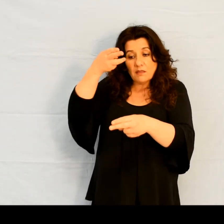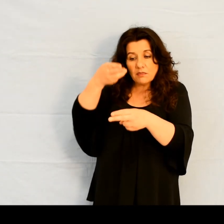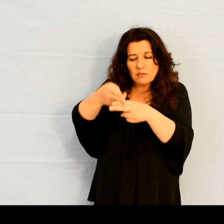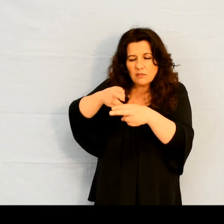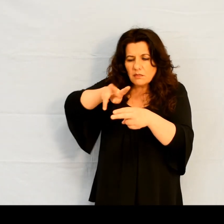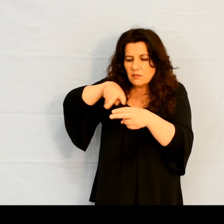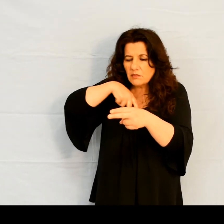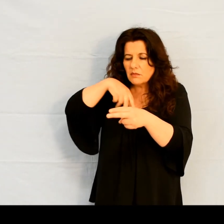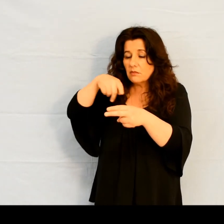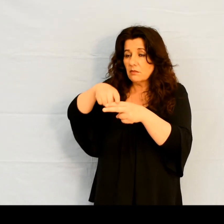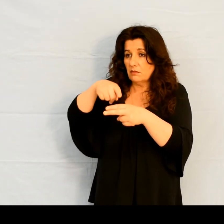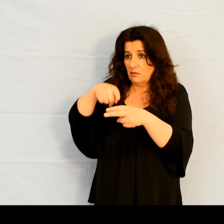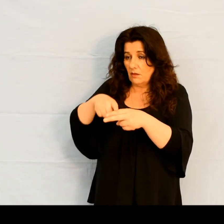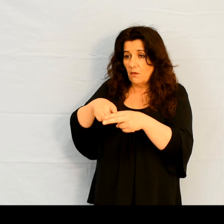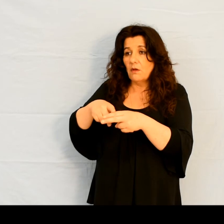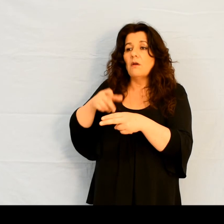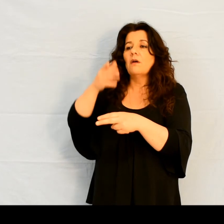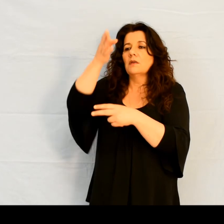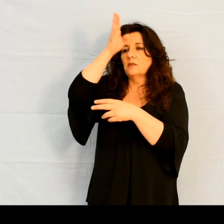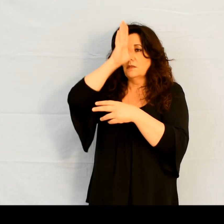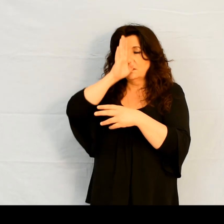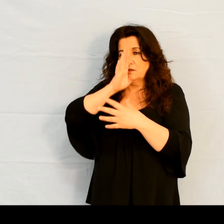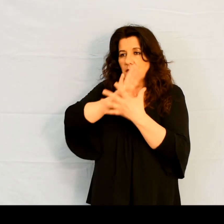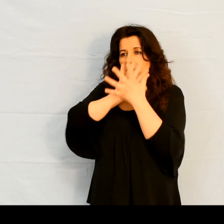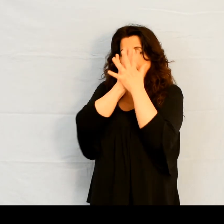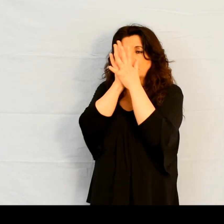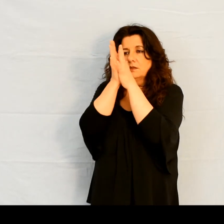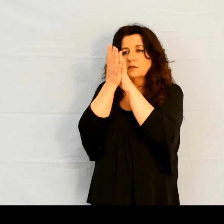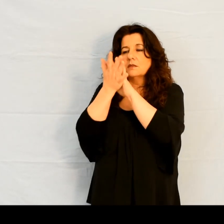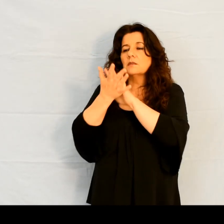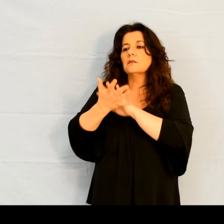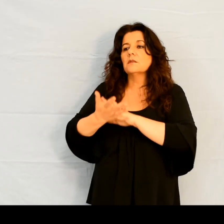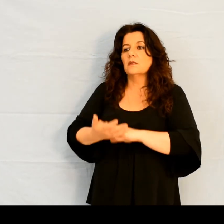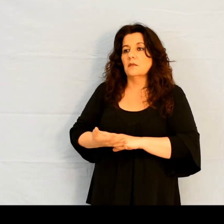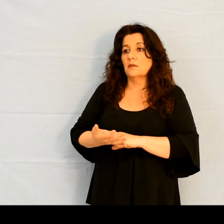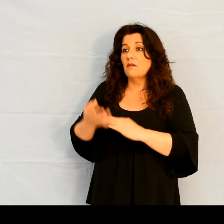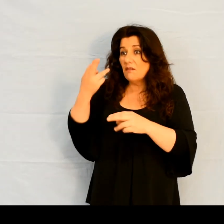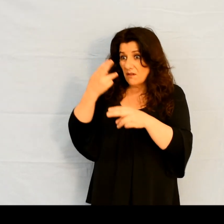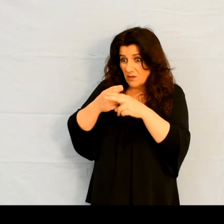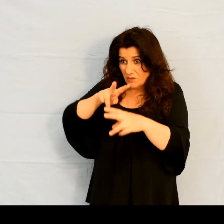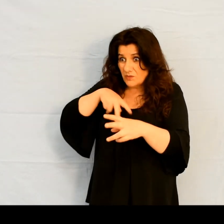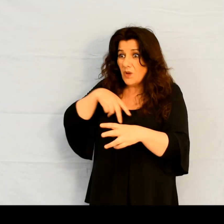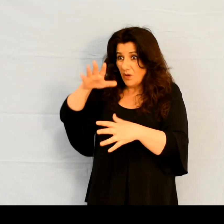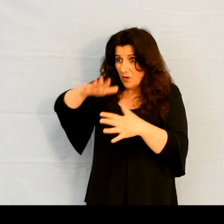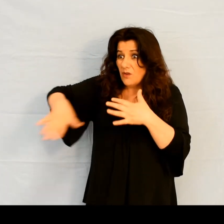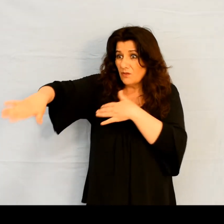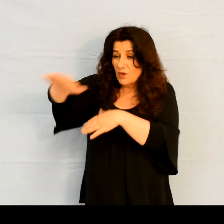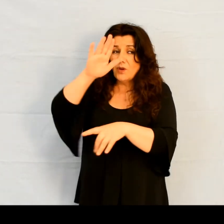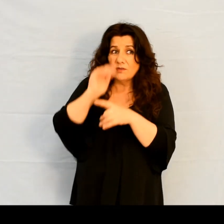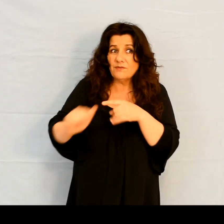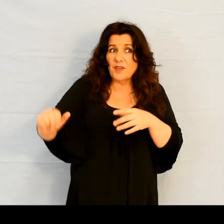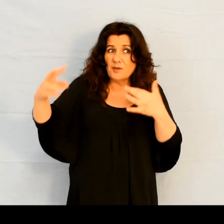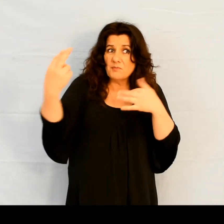profané parmi les nations. Mon nom que vous avez profané au milieu d'elles.